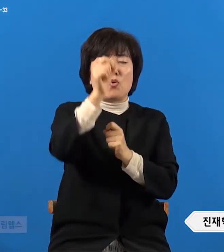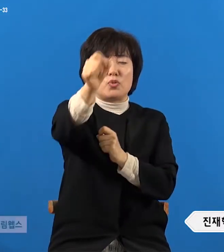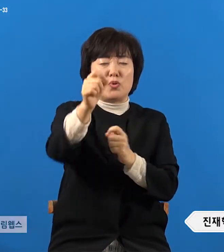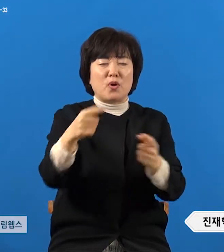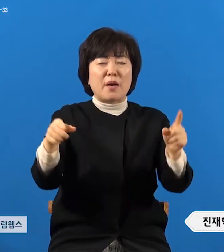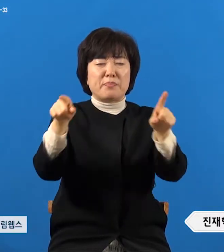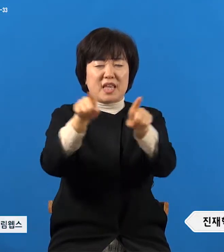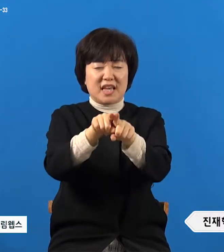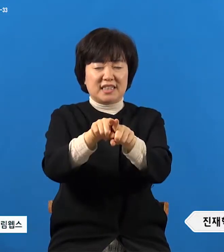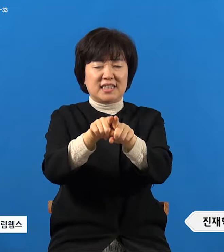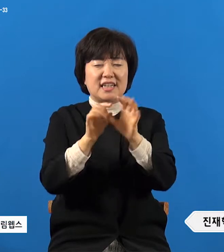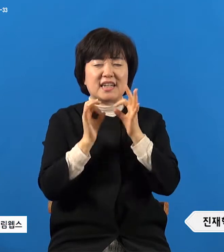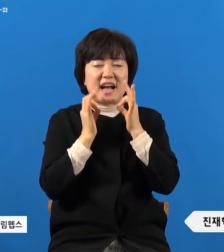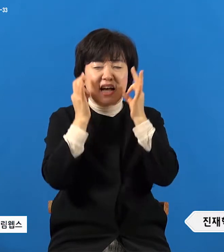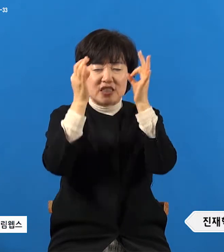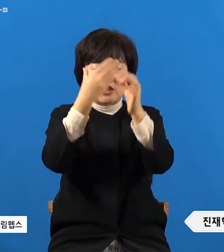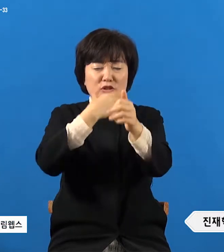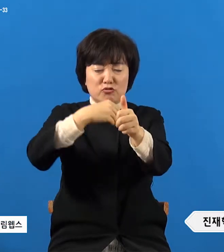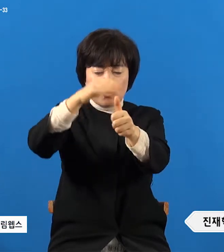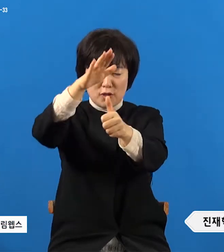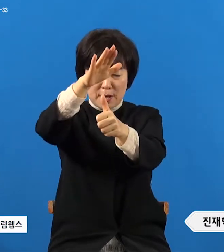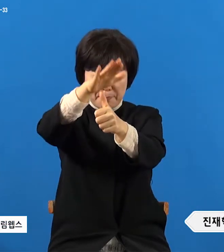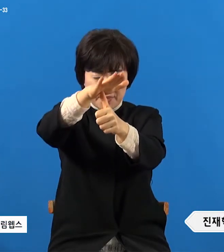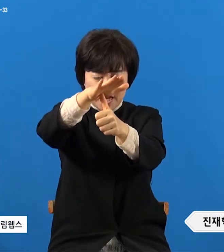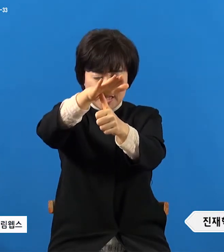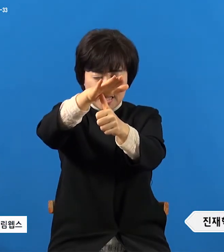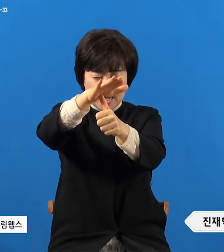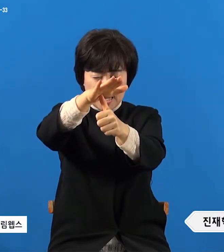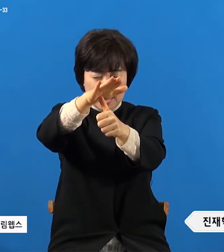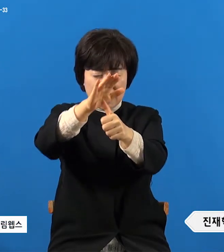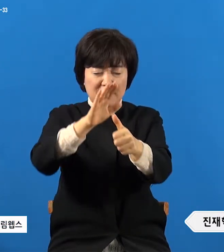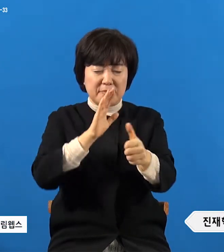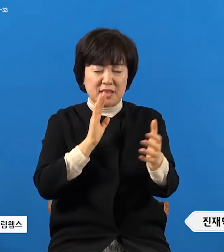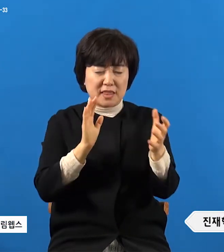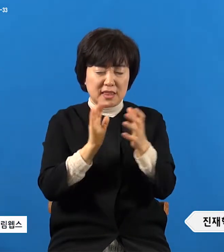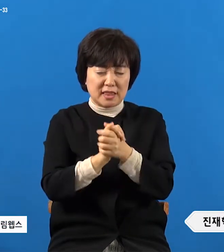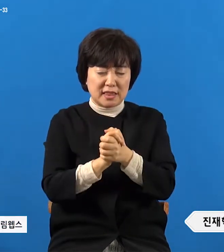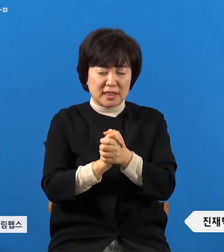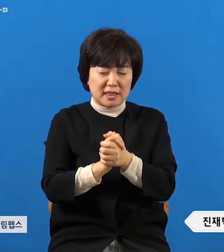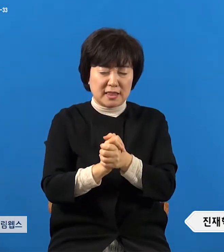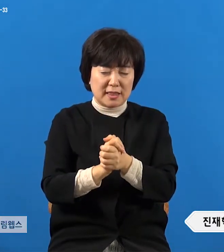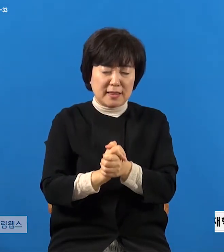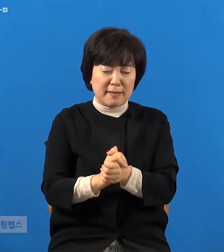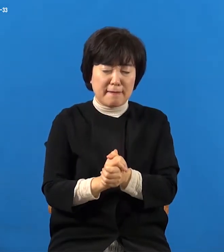영원토록 함께 하시기를 간절히 축원하옵나이다. 아멘.